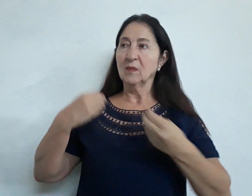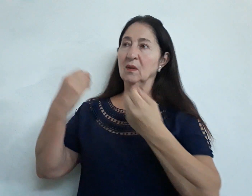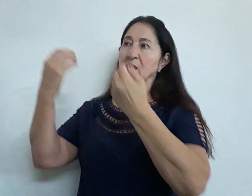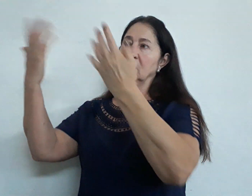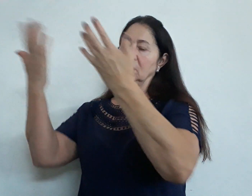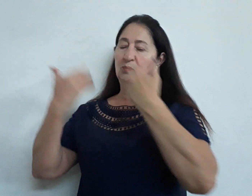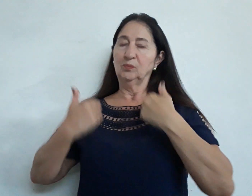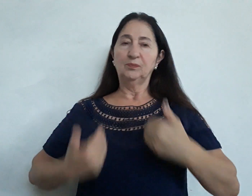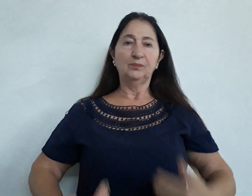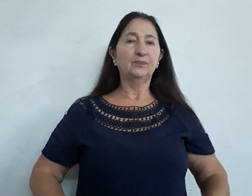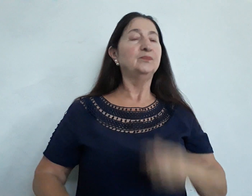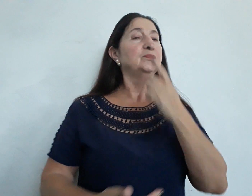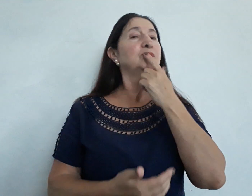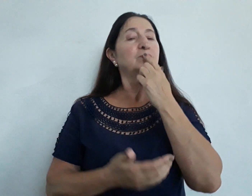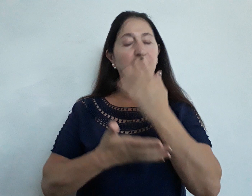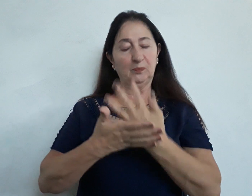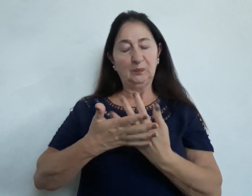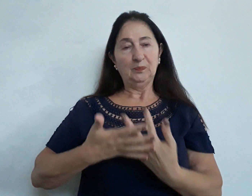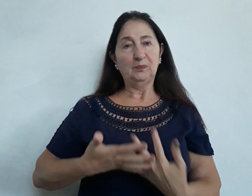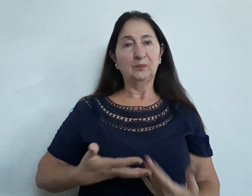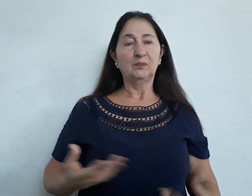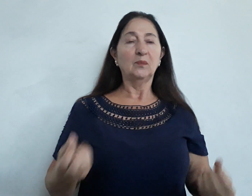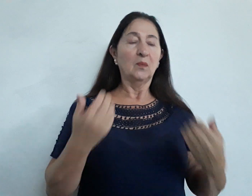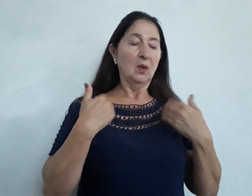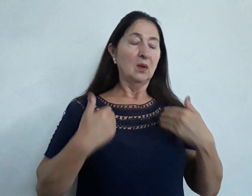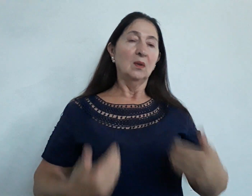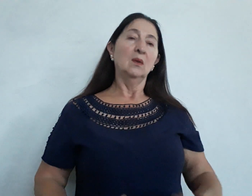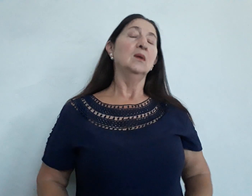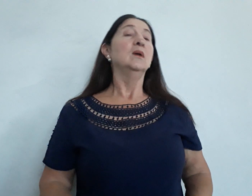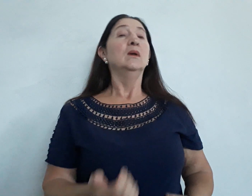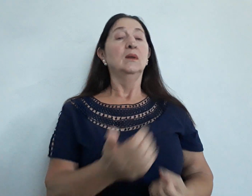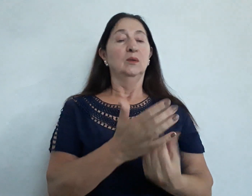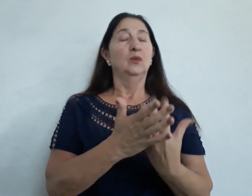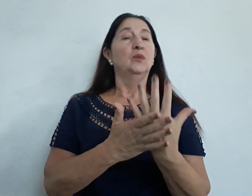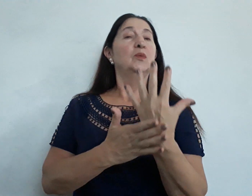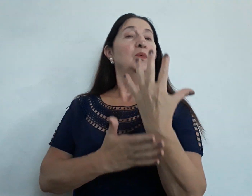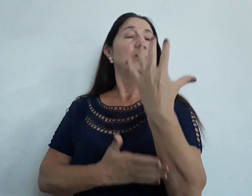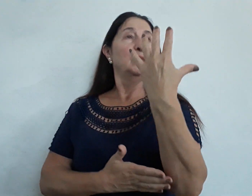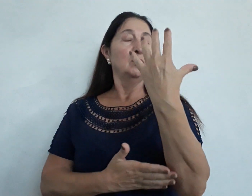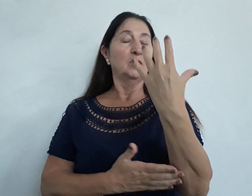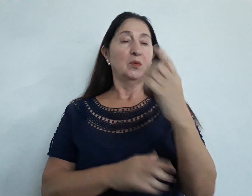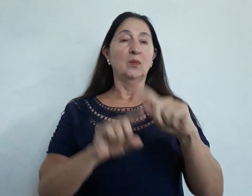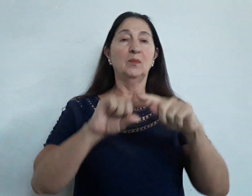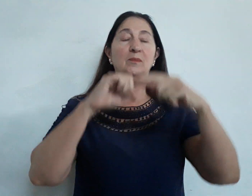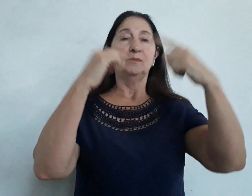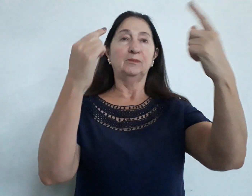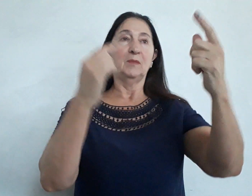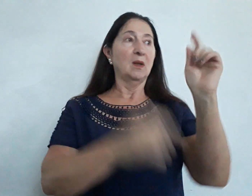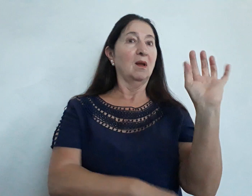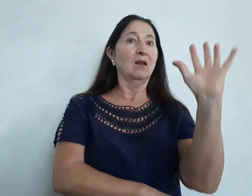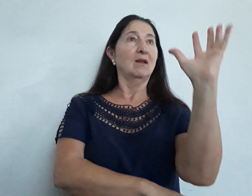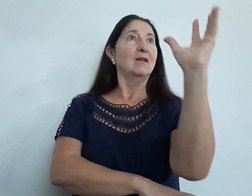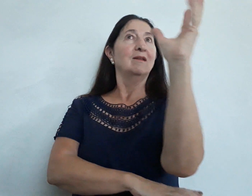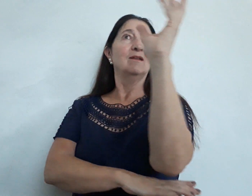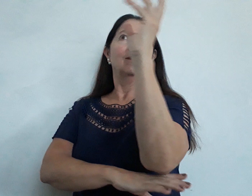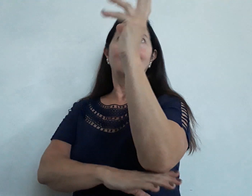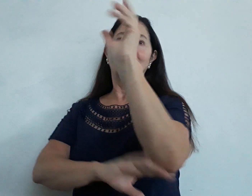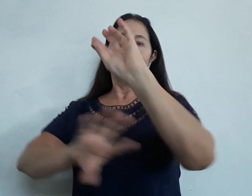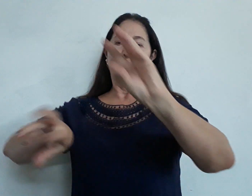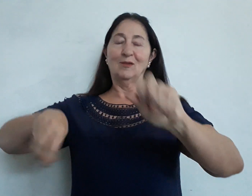fruto do trabalho humano. É o homem que trabalhou, mas a natureza que nos deu, mas o homem teve que